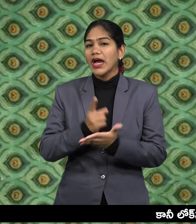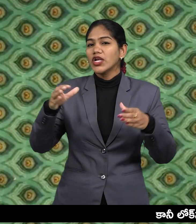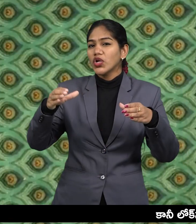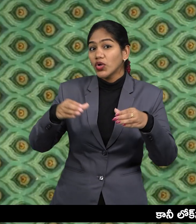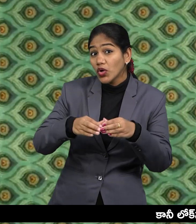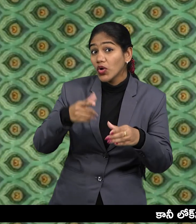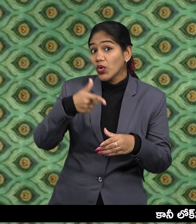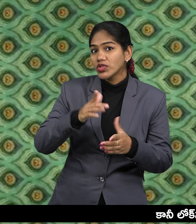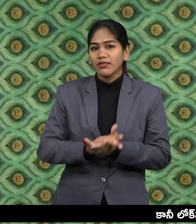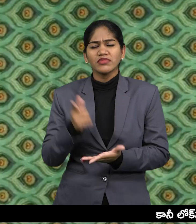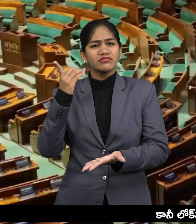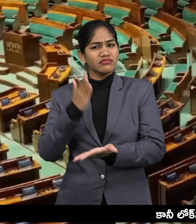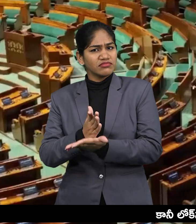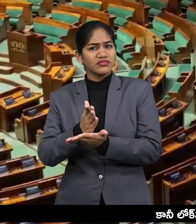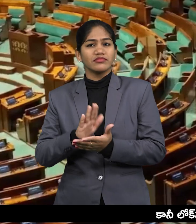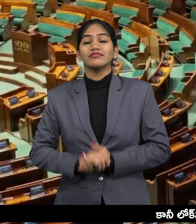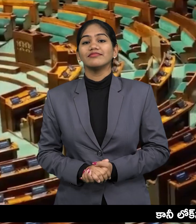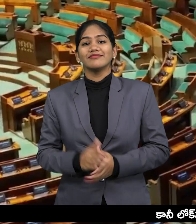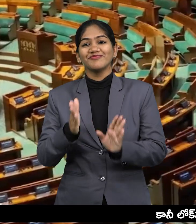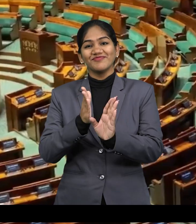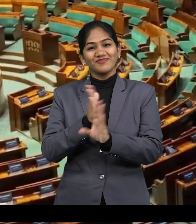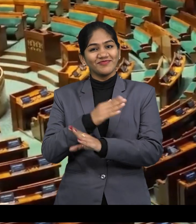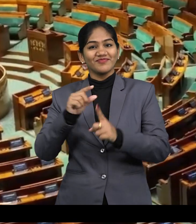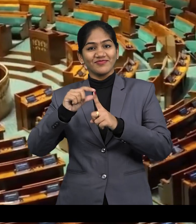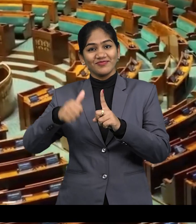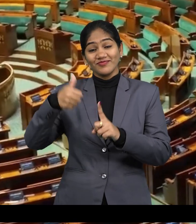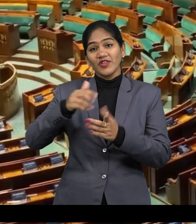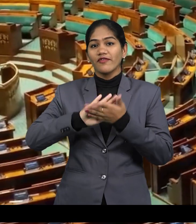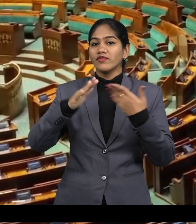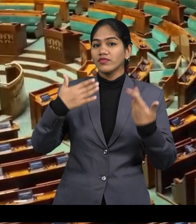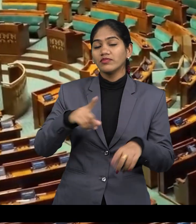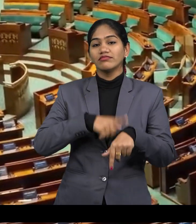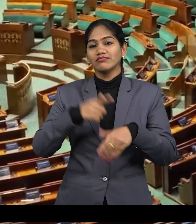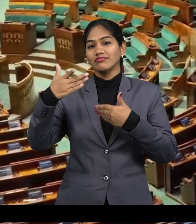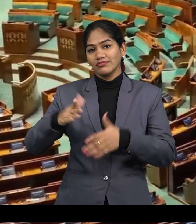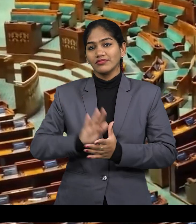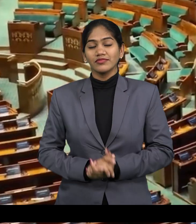కానీ లోక్సభ పదవీ కాలం పూర్తి కాకుండానే ప్రధాని సలహా మేరకు